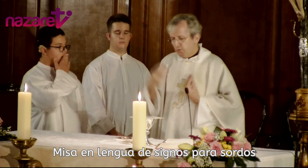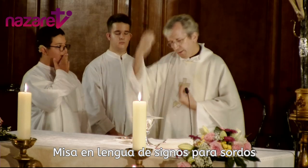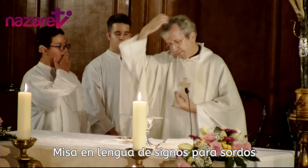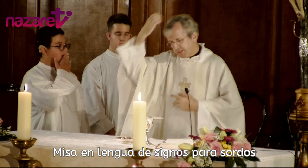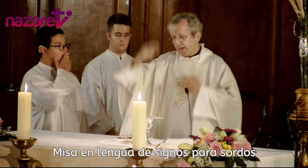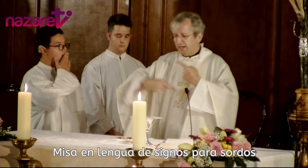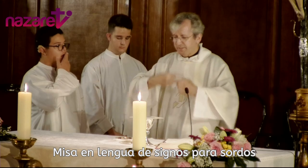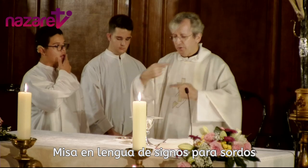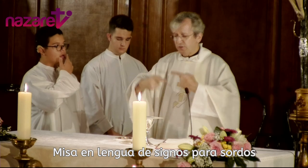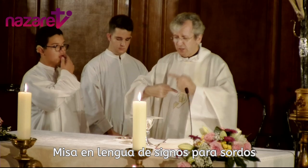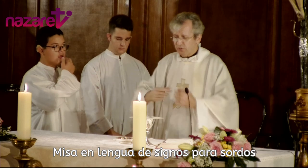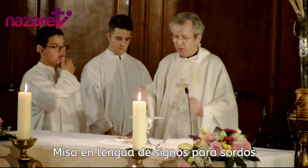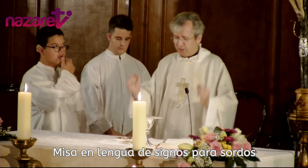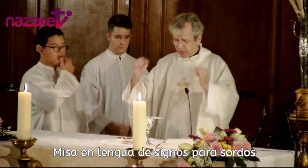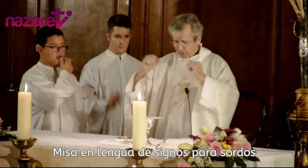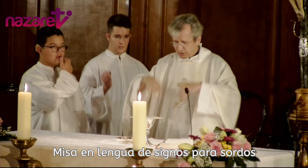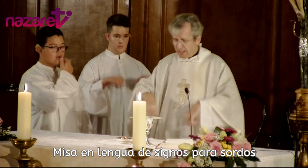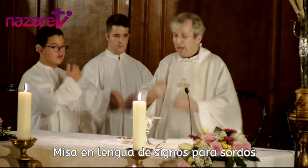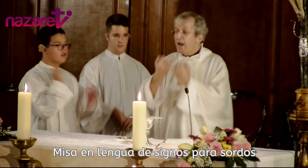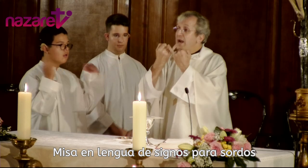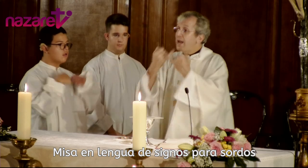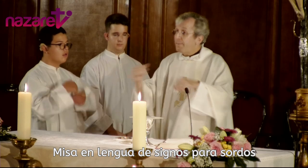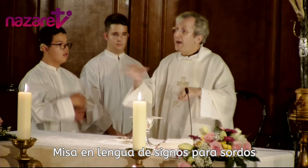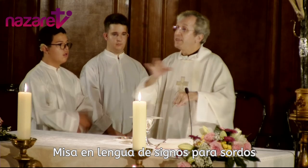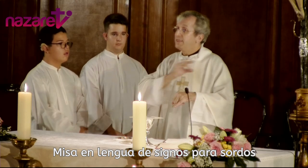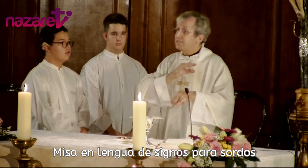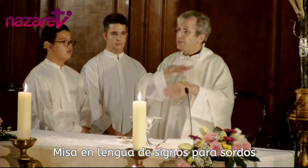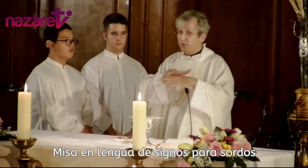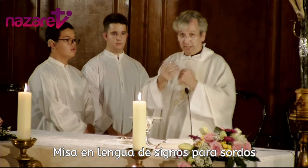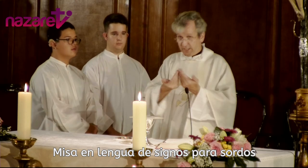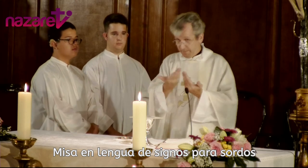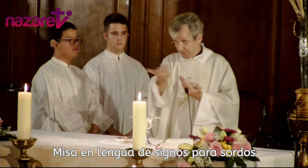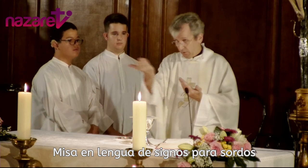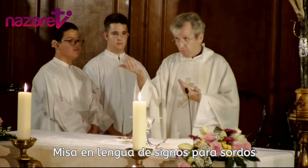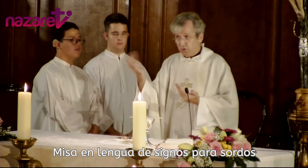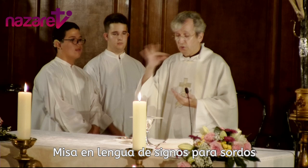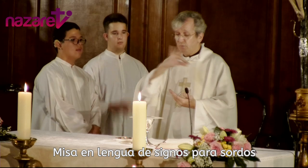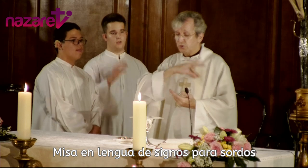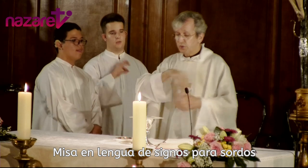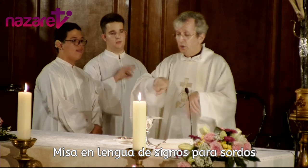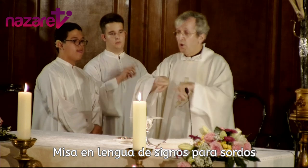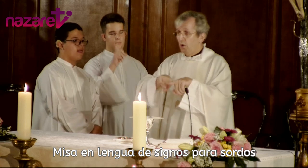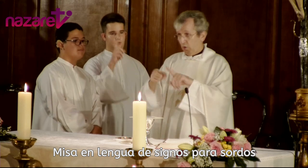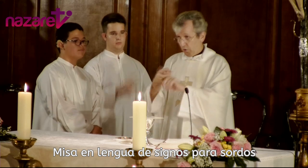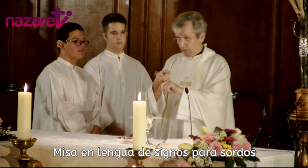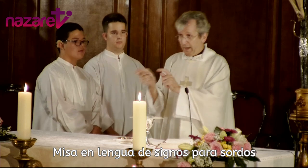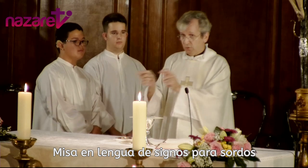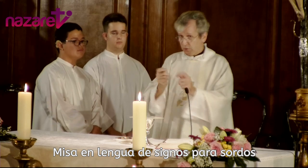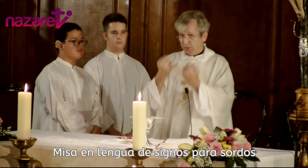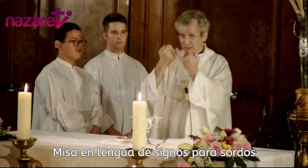que vives y reinas por los siglos de los siglos, amén. La paz del Señor esté siempre con vosotros. Como hermanos,